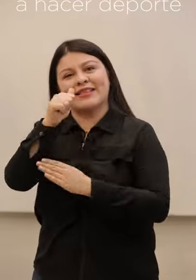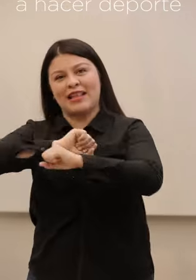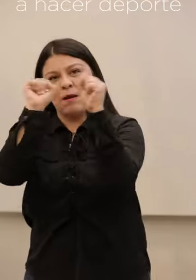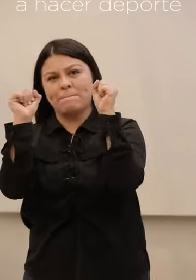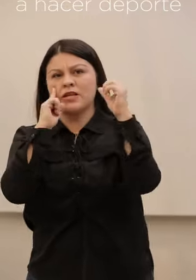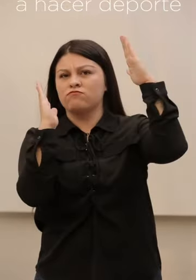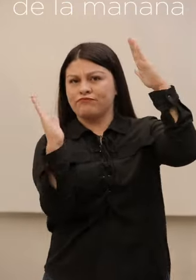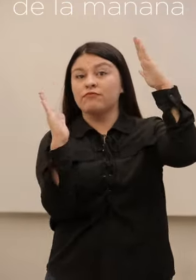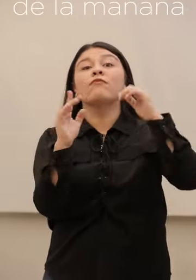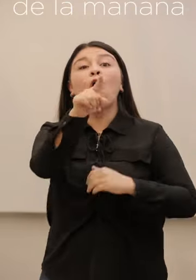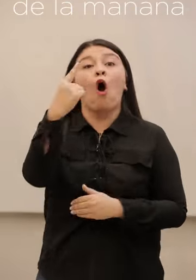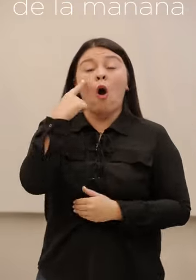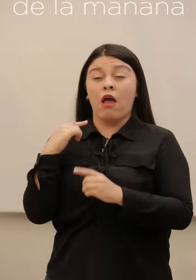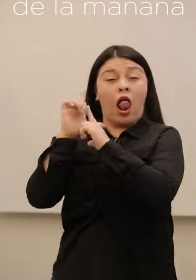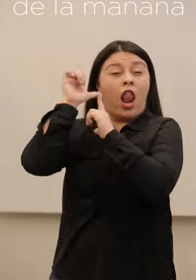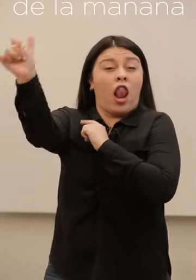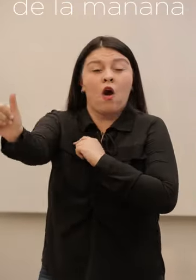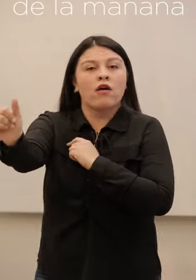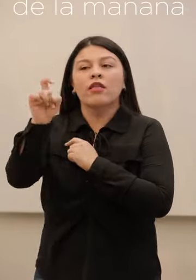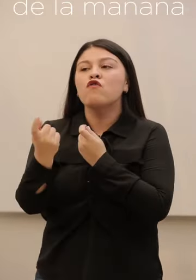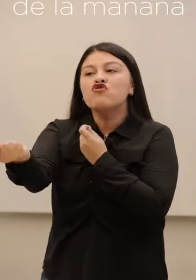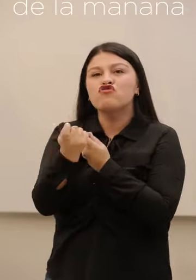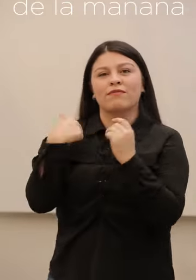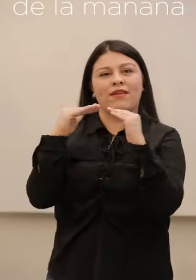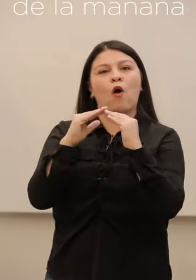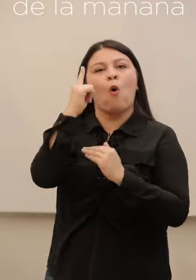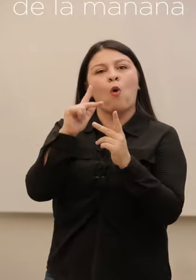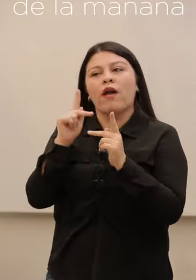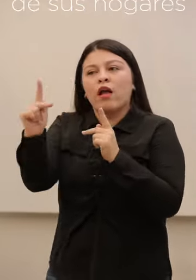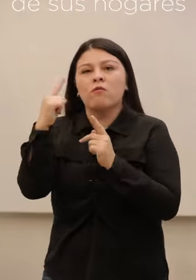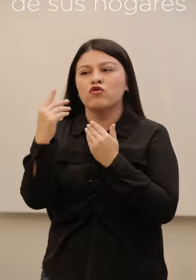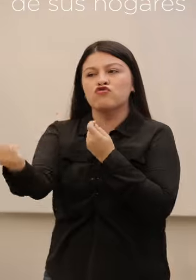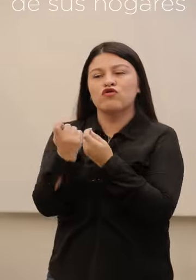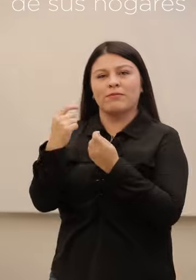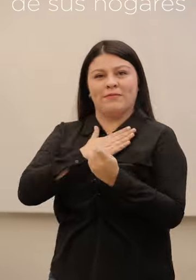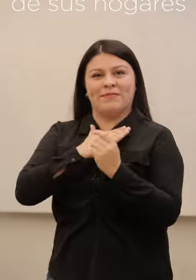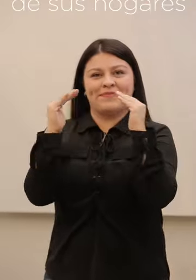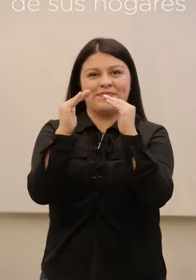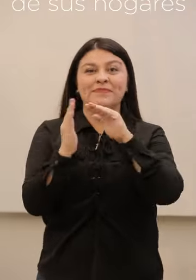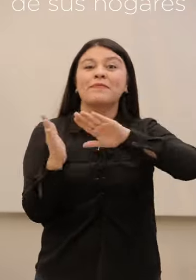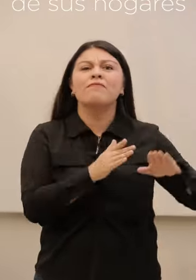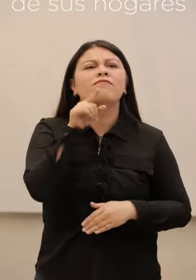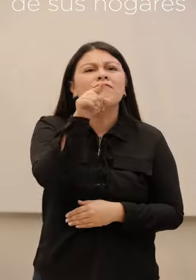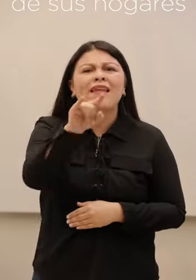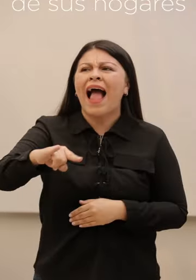deporte, entre las 6 de la mañana y las 10 de la mañana, y máximo a un kilómetro de sus